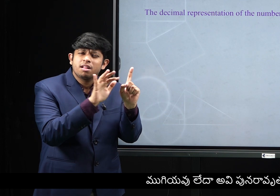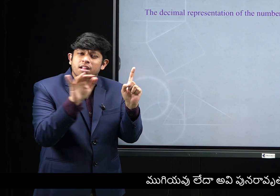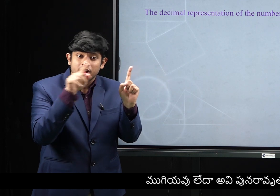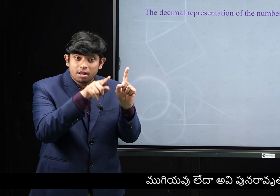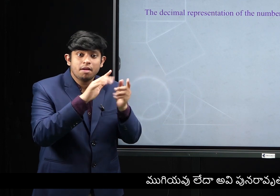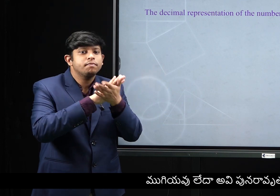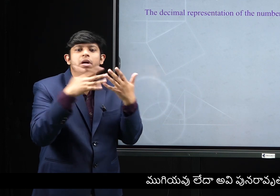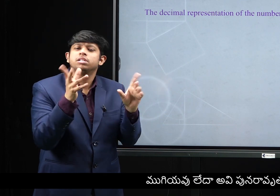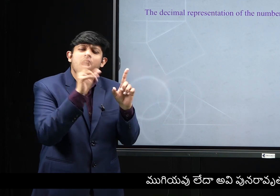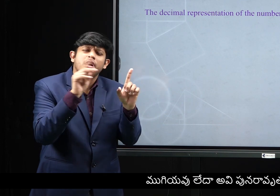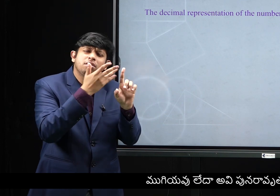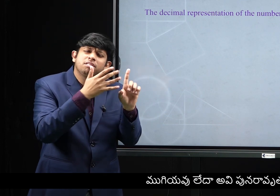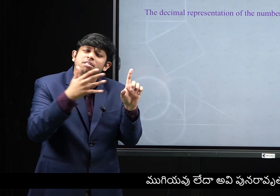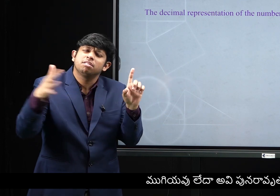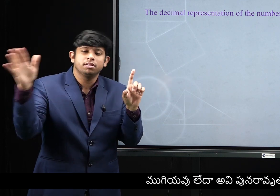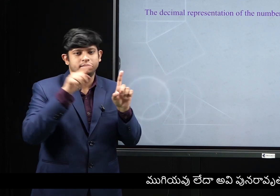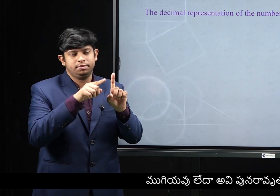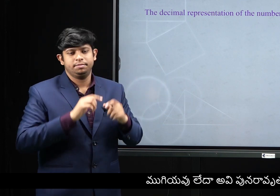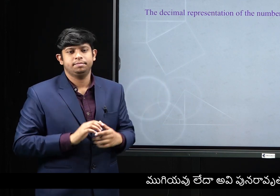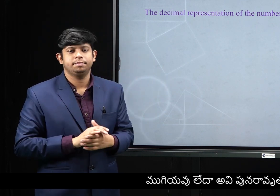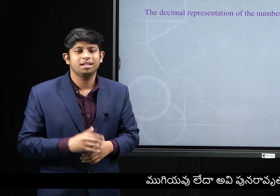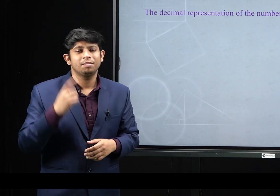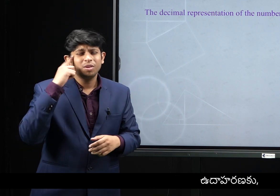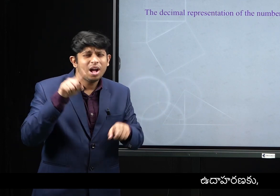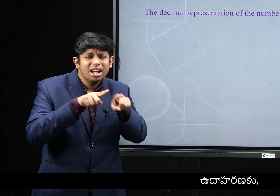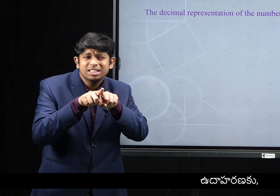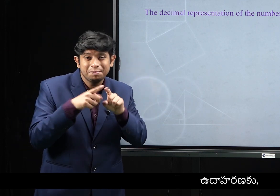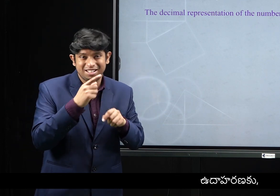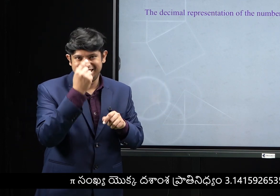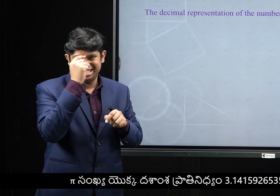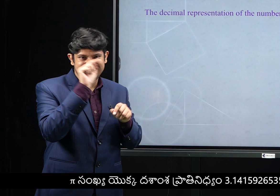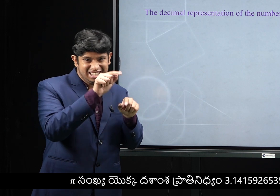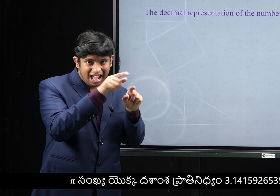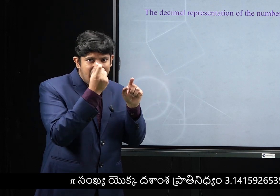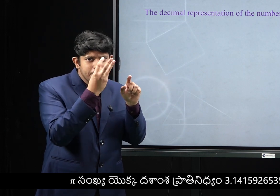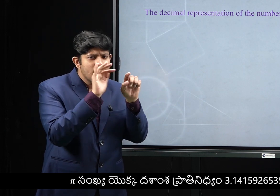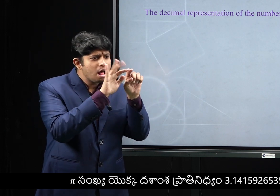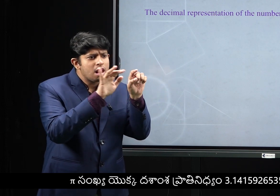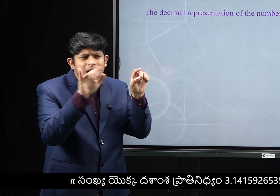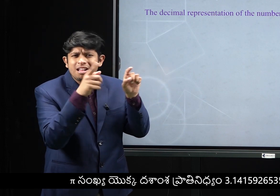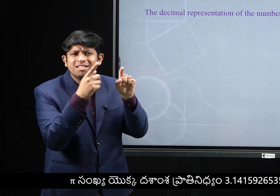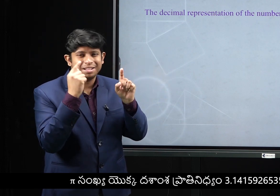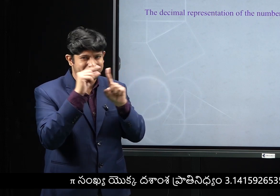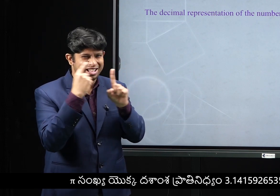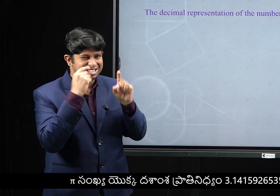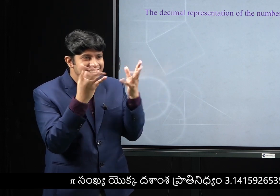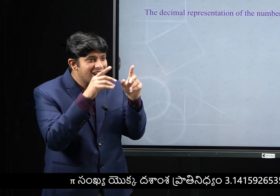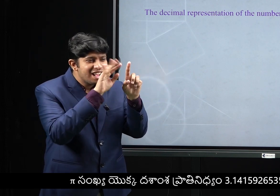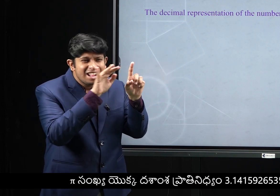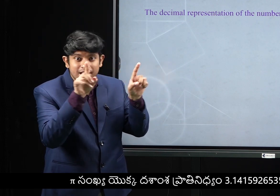ముగియవు లేదా అవి పునరావృతం కావు. ఉదాహరణకు π సంఖ్య యొక్క దశాంశ ప్రాతినిధ్యం